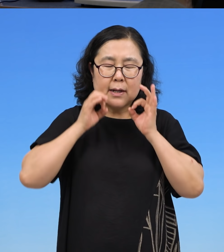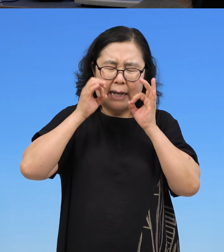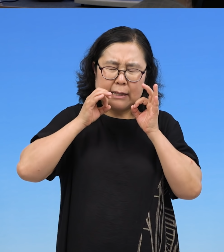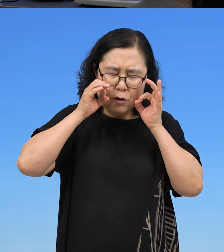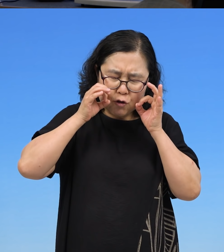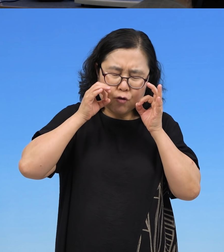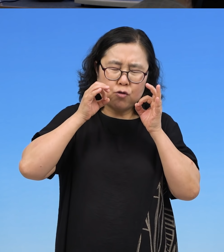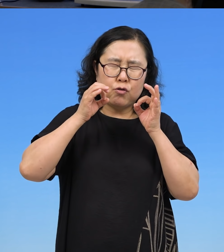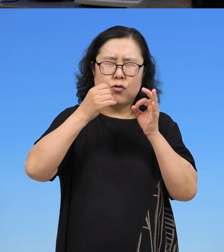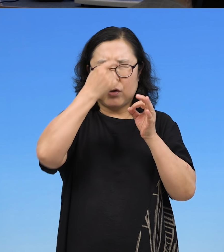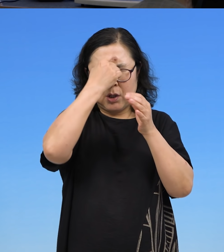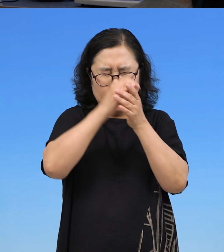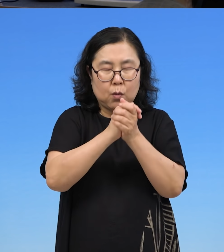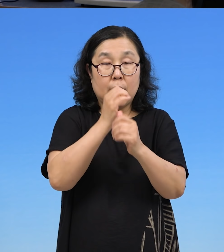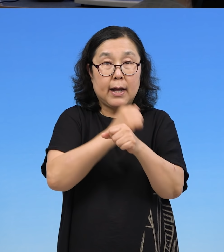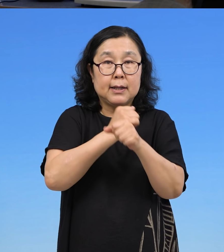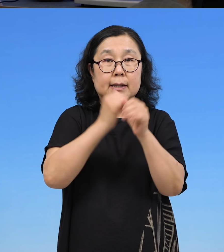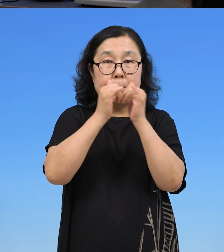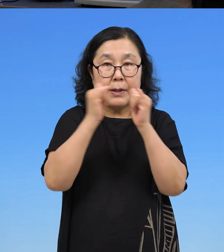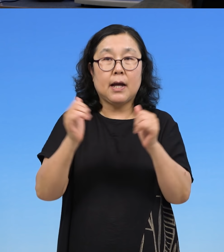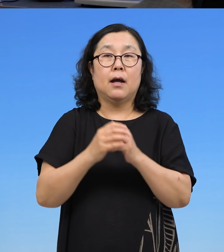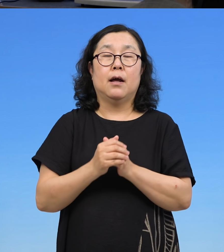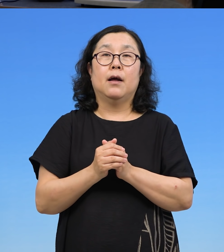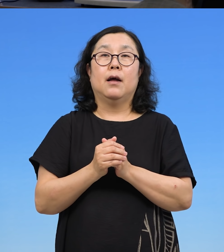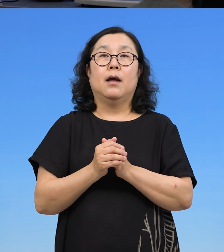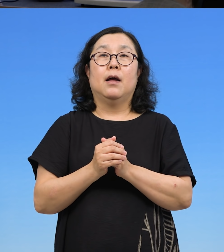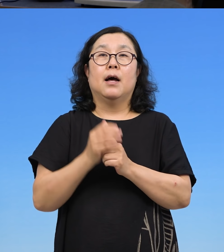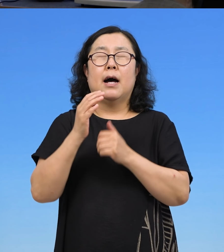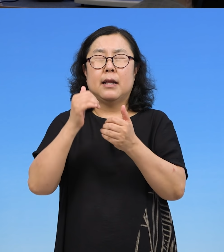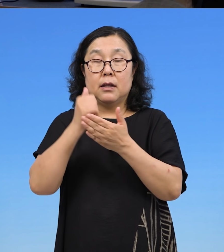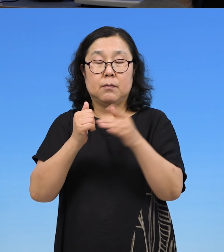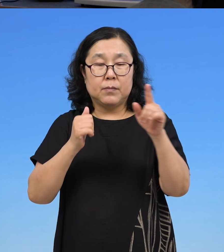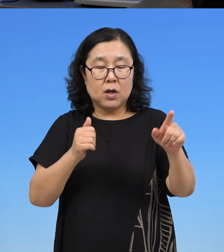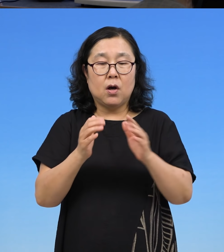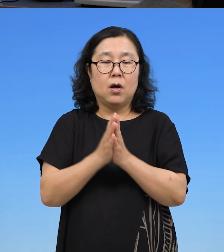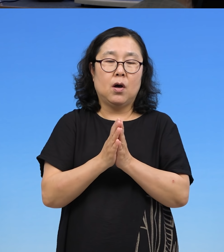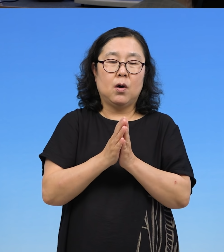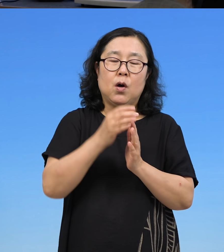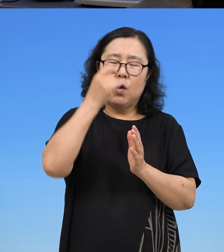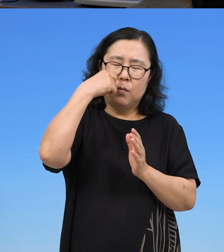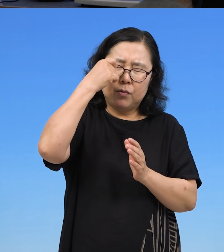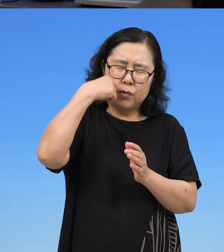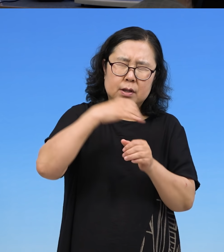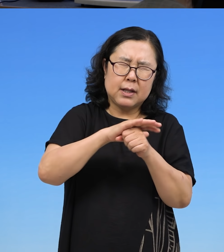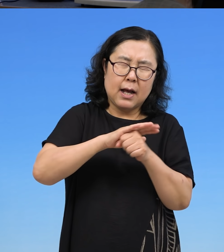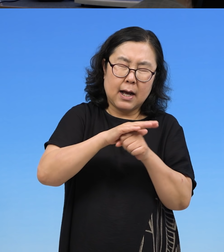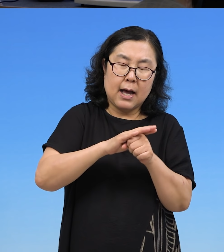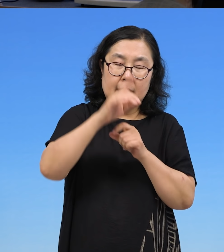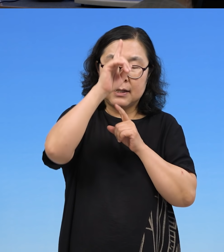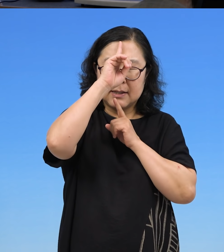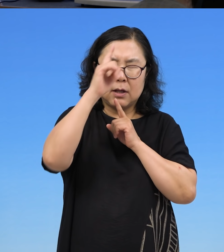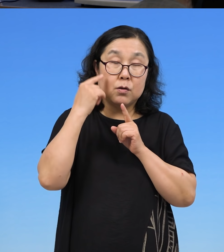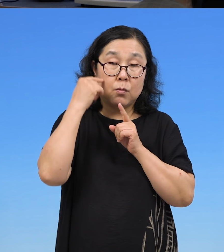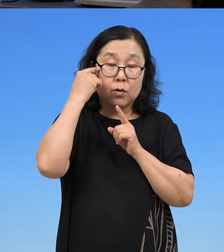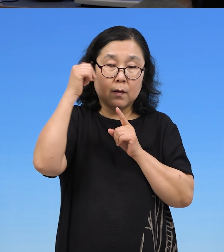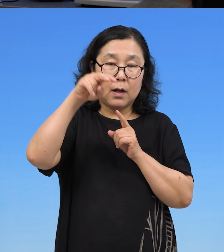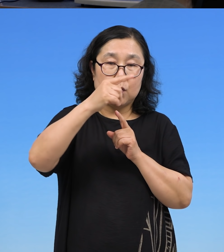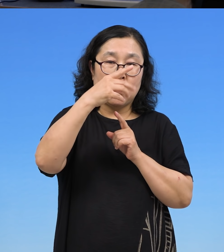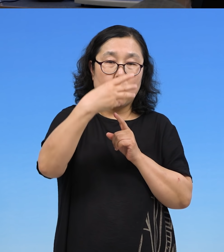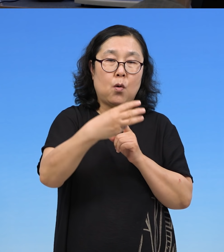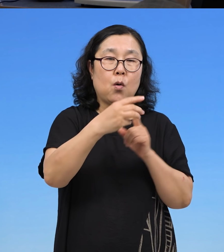간구하시는 자신이라 뭘 간구합니까? 하나님 저 초라한 이찬수 목사가 더 이상